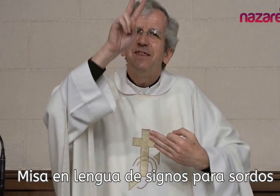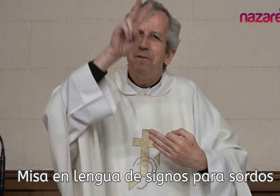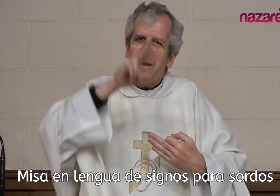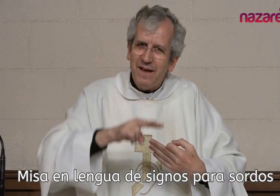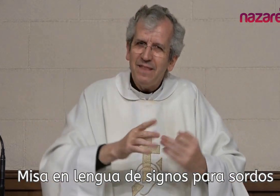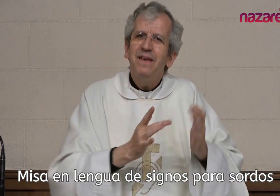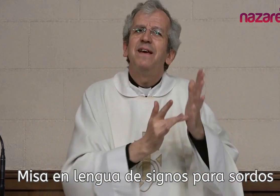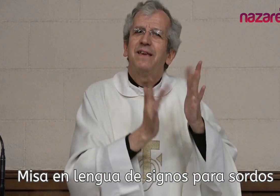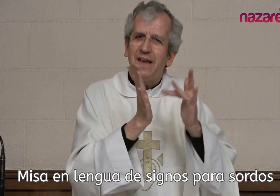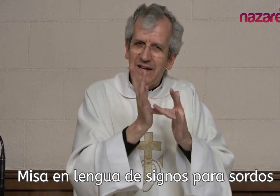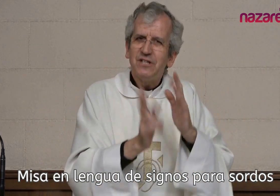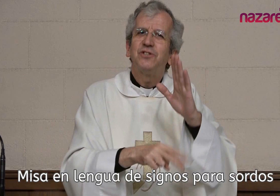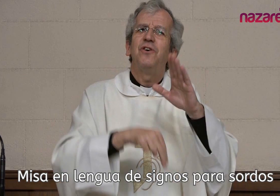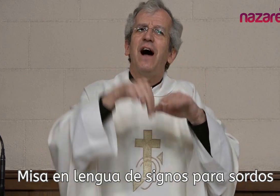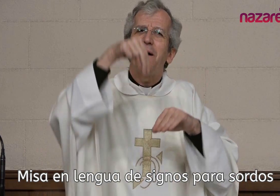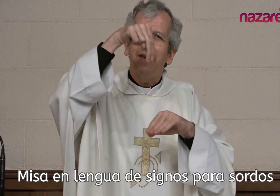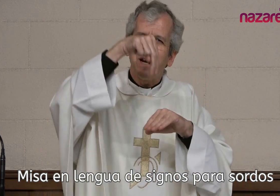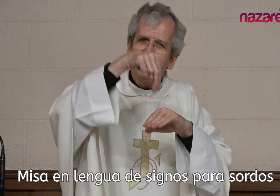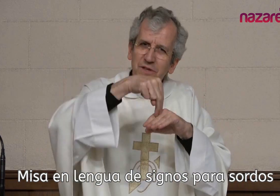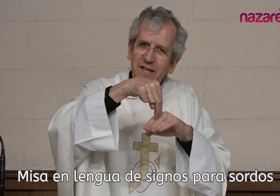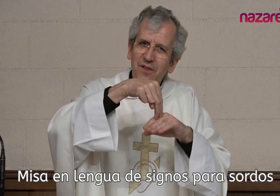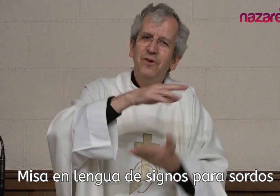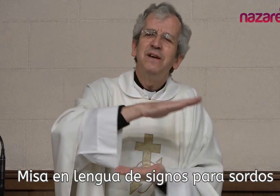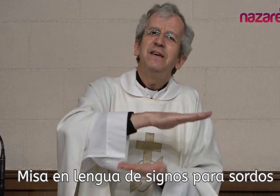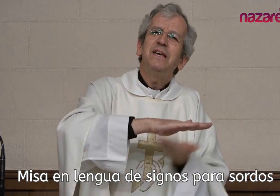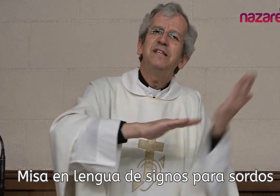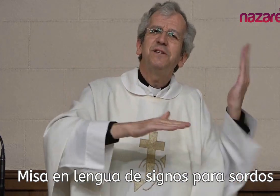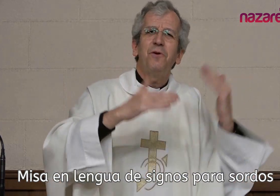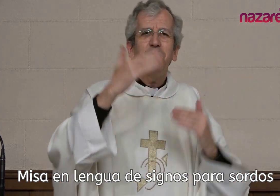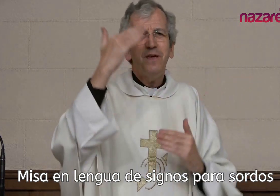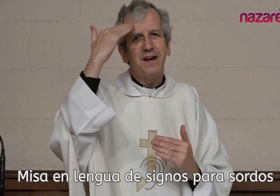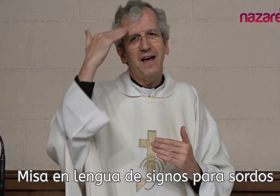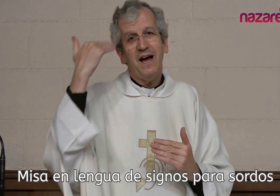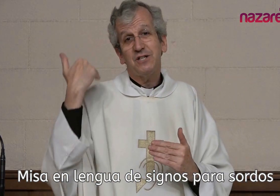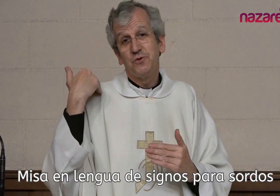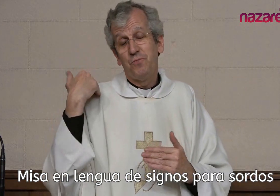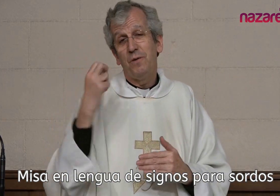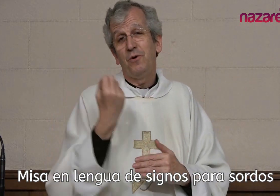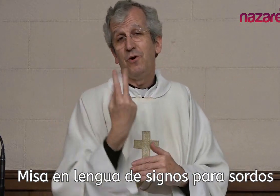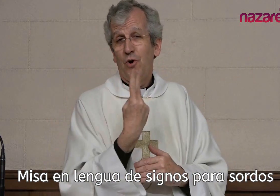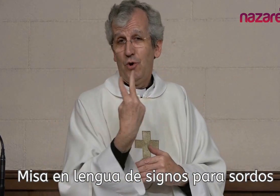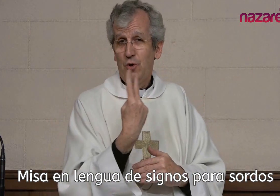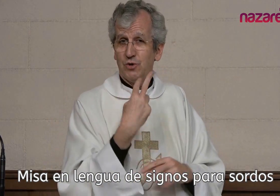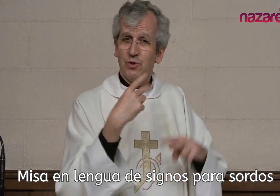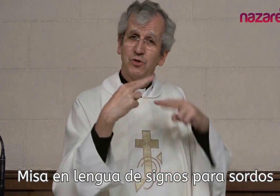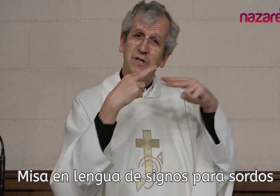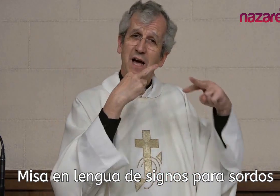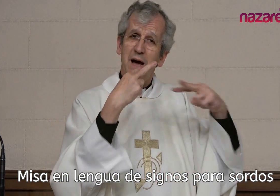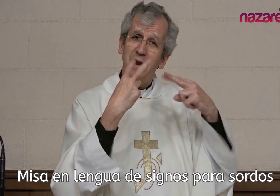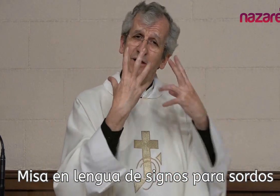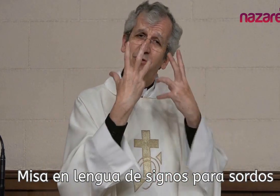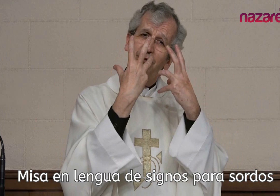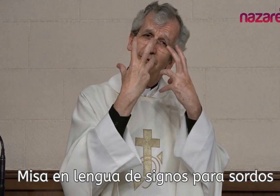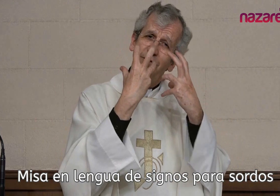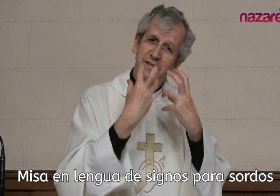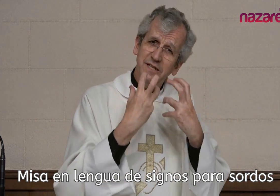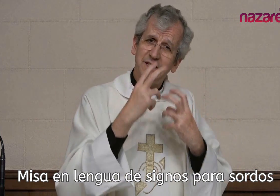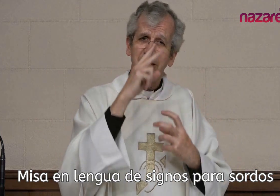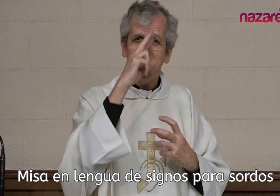de verdad que Cristo había resucitado y se volvían a su pueblo los dos hablando, tristes